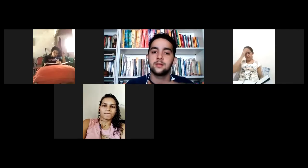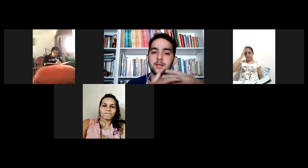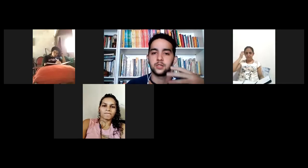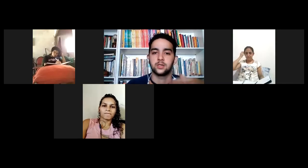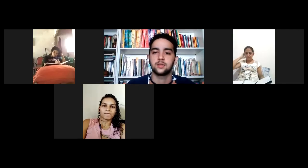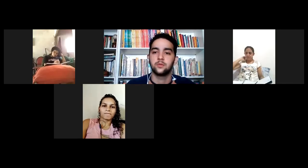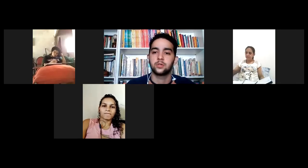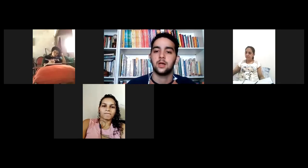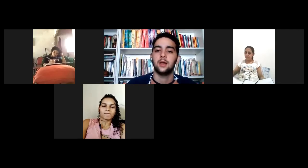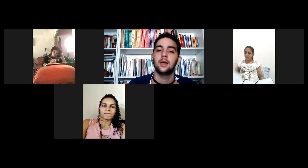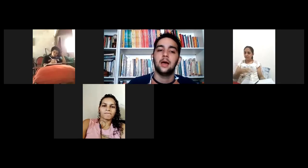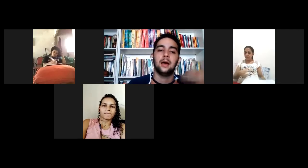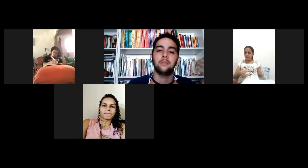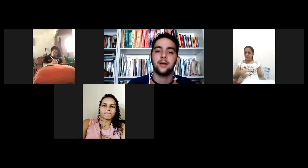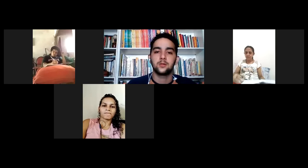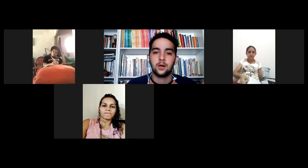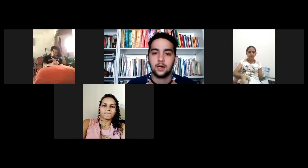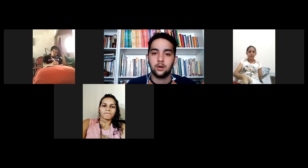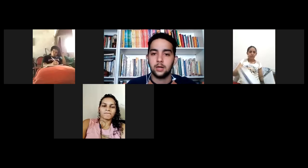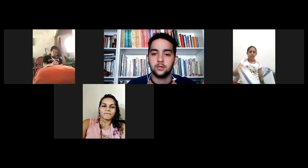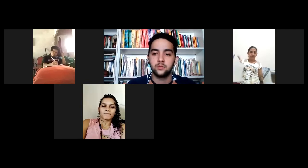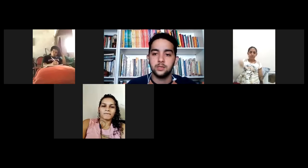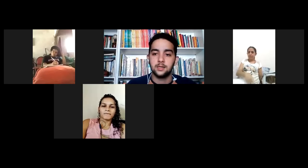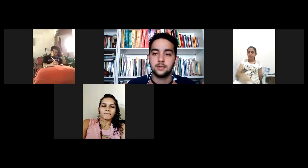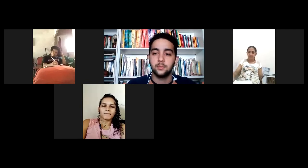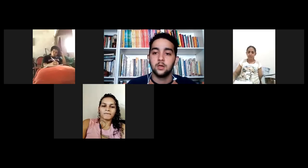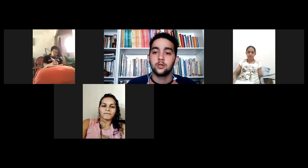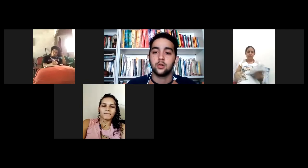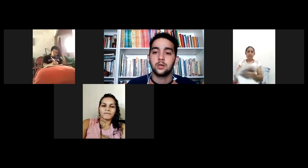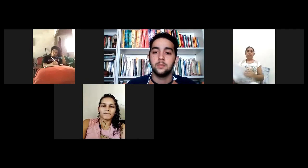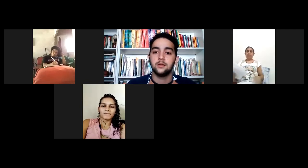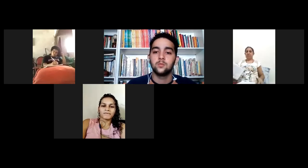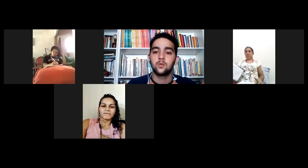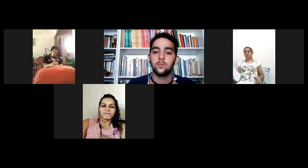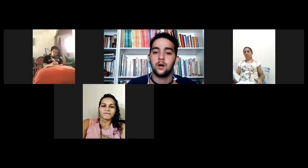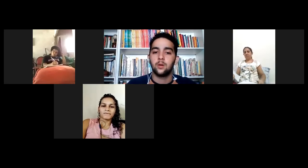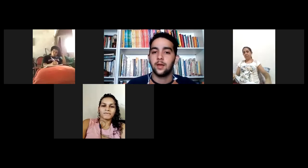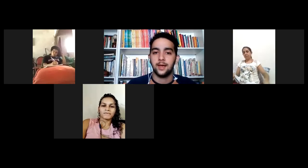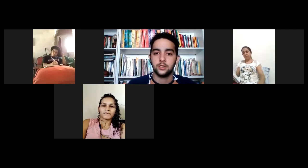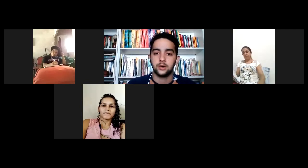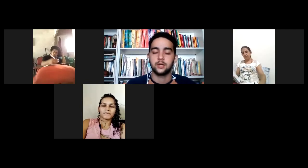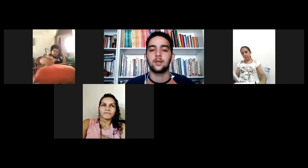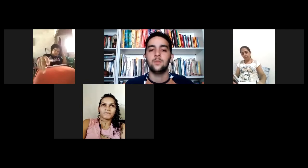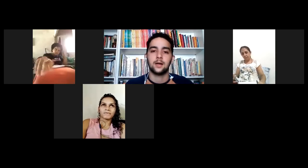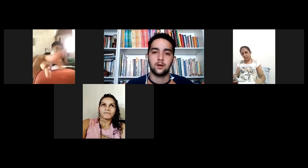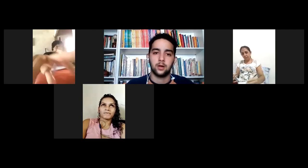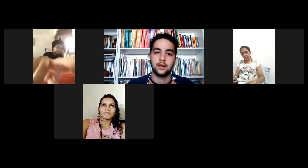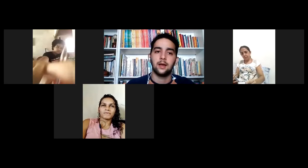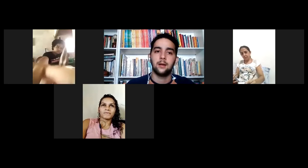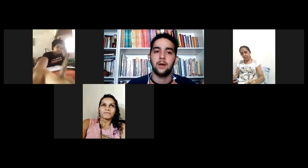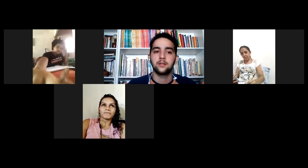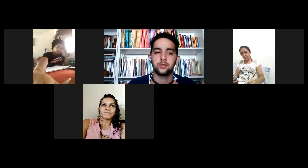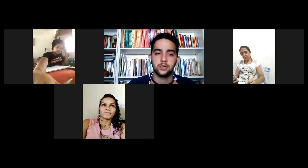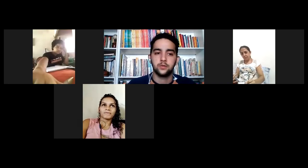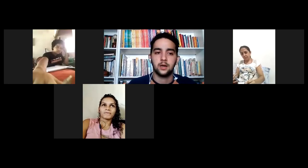são aulas extras, que vão estar a mais com a carga horária de vocês. Só que mesmo como aula extra, que tem uma carga horária